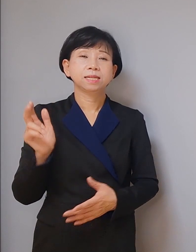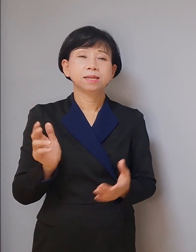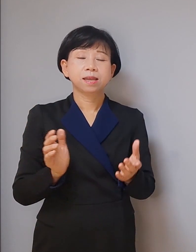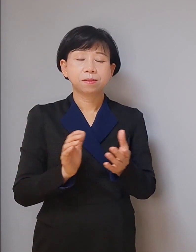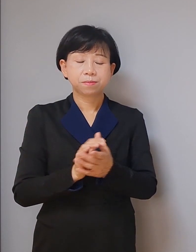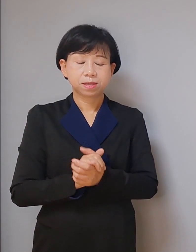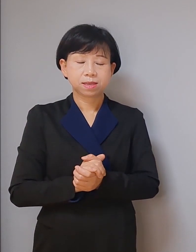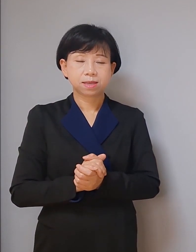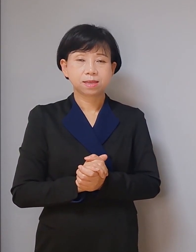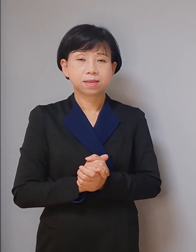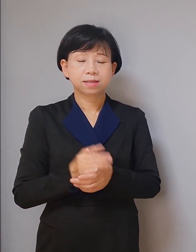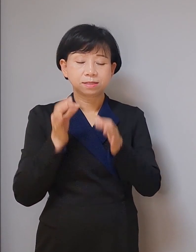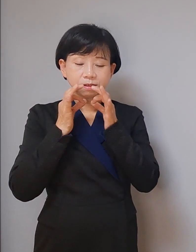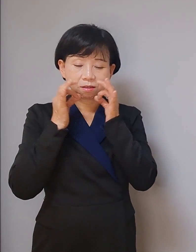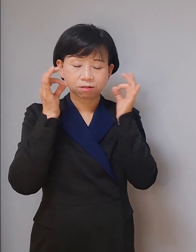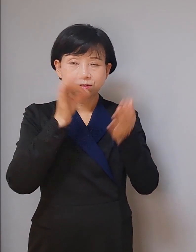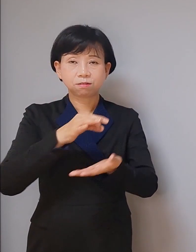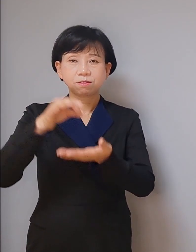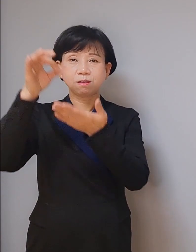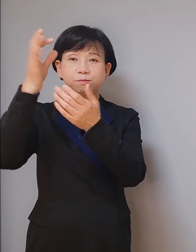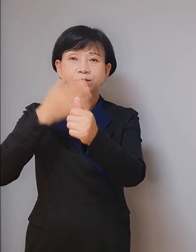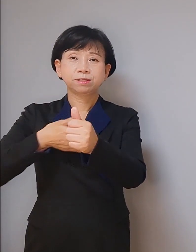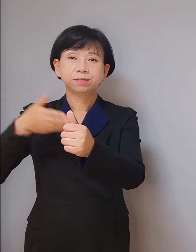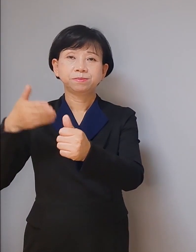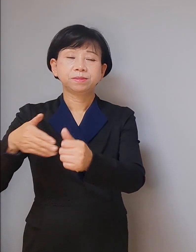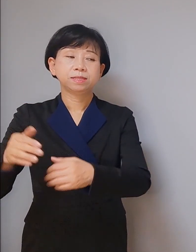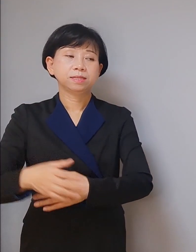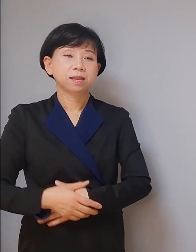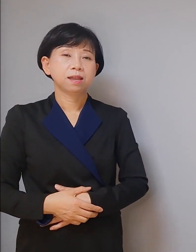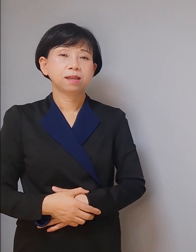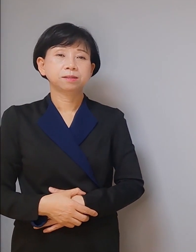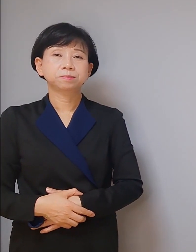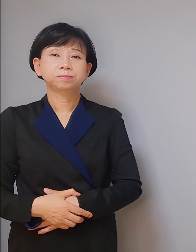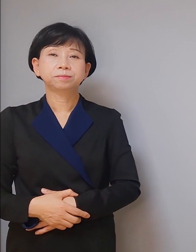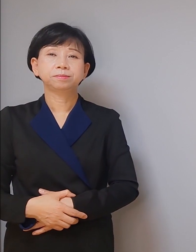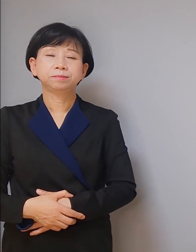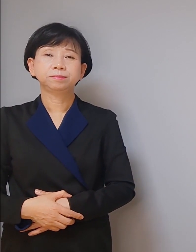섬기리. 아멘. 우리 정성껏 준비한 예물 드립니다.